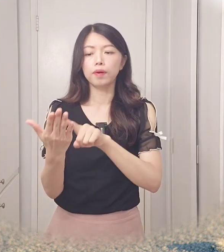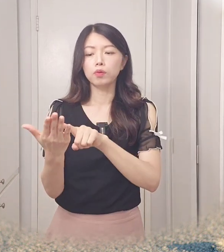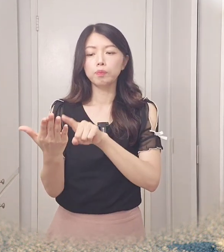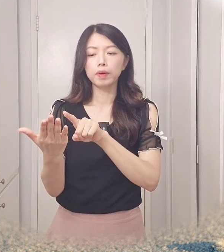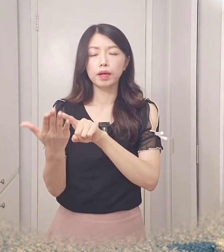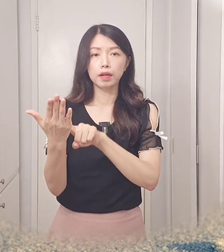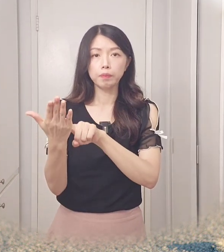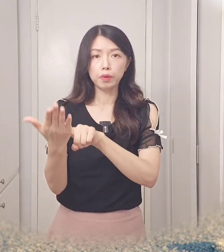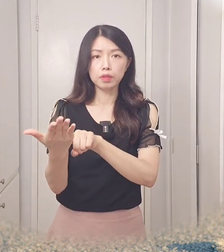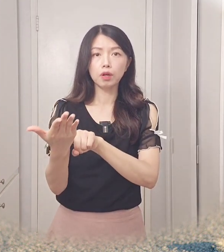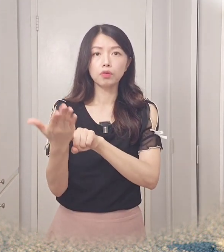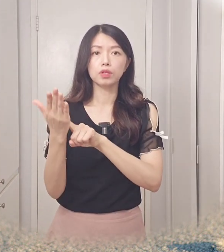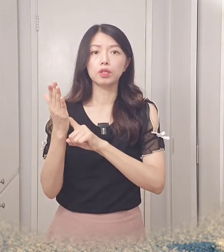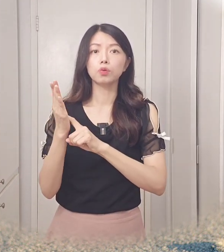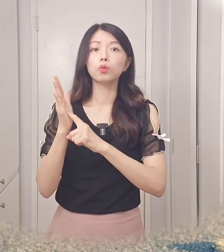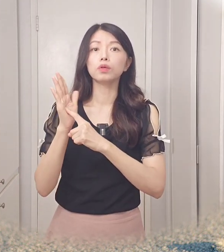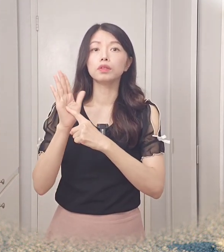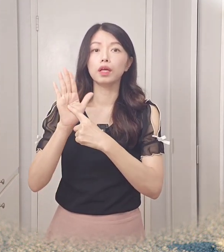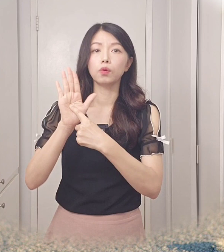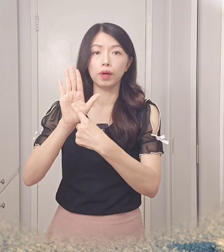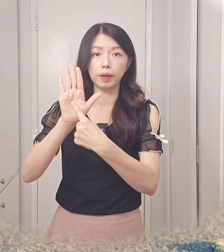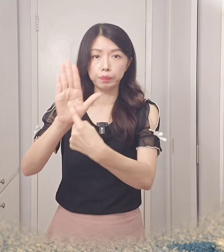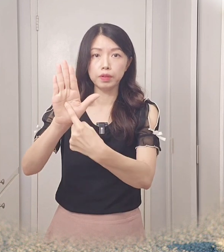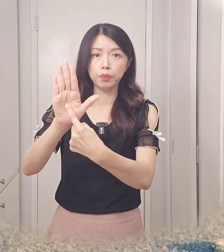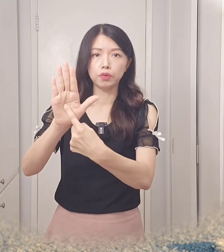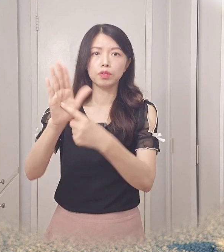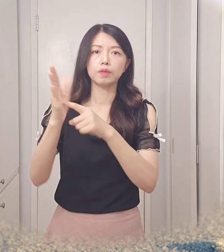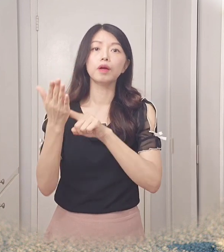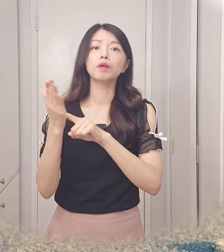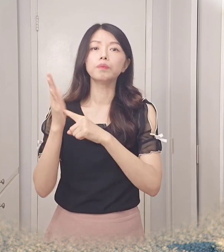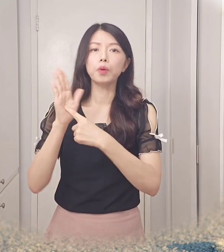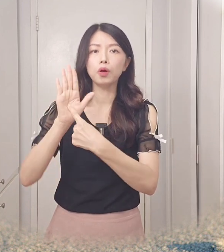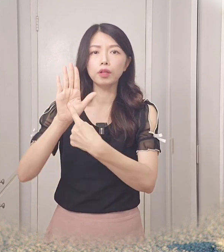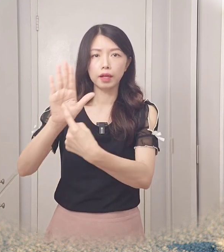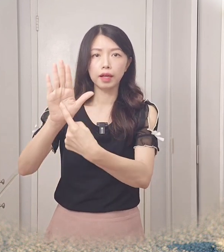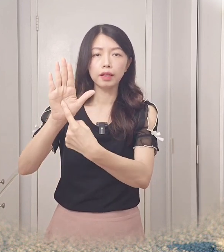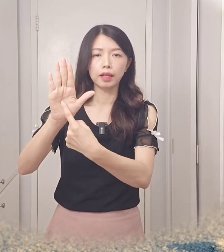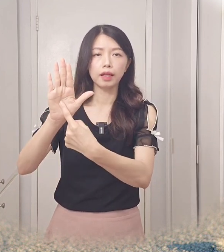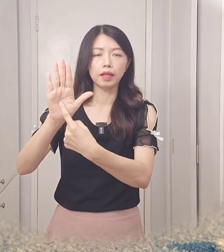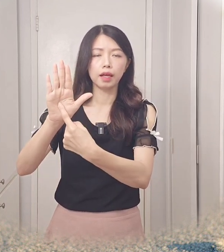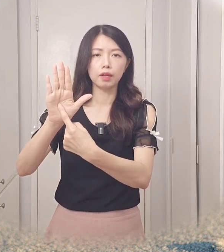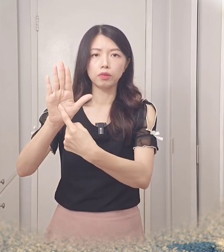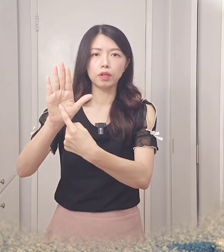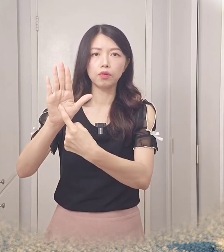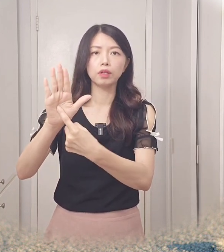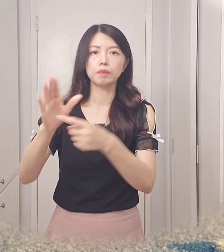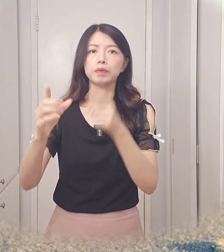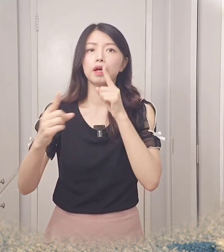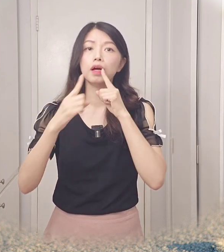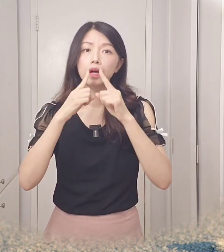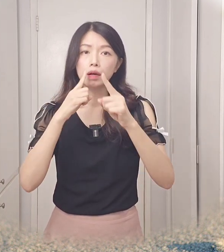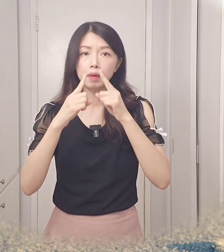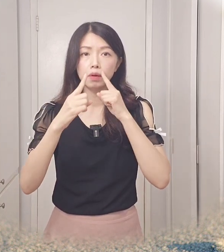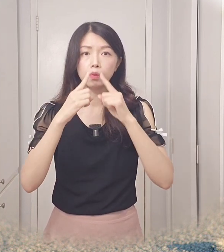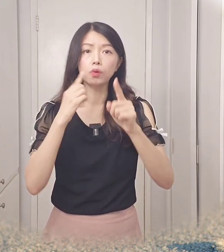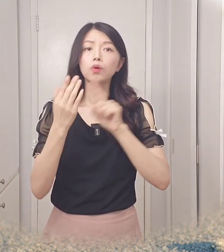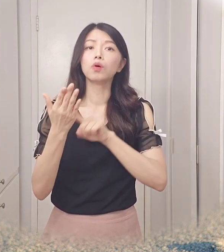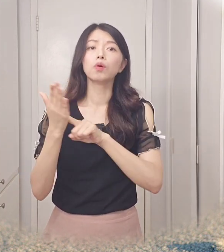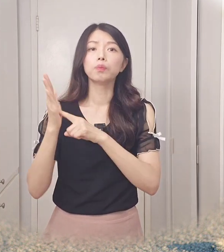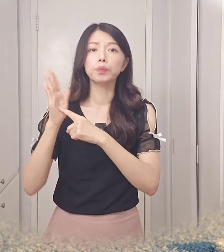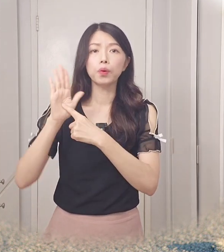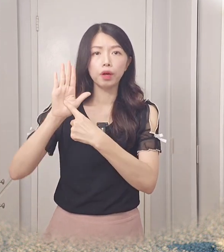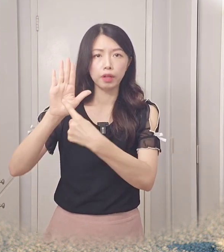검지로 왼손바닥을 한번 찍어주시고 그대로 앞을 보여주시면 표현하다, 나타내다 이런 데 수어가 됩니다.